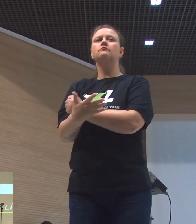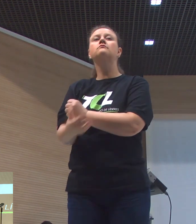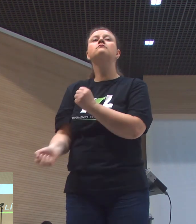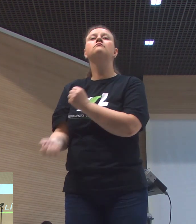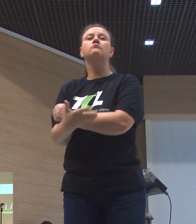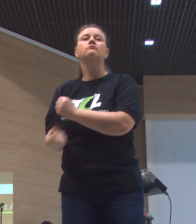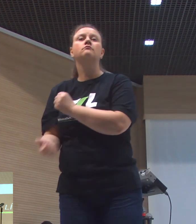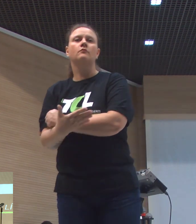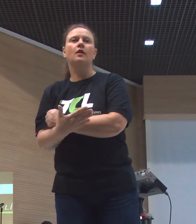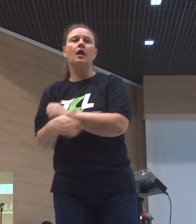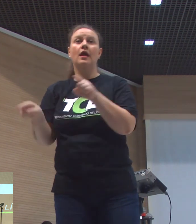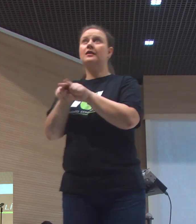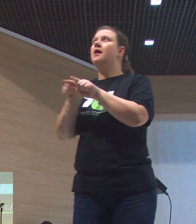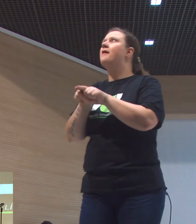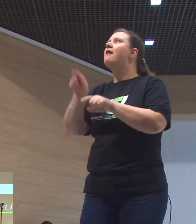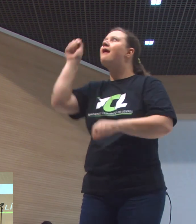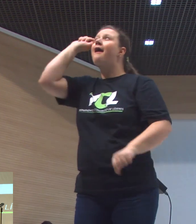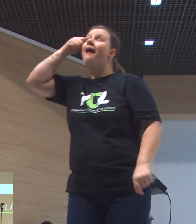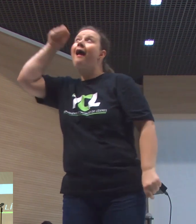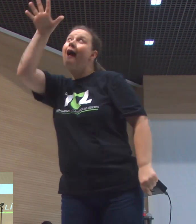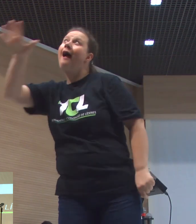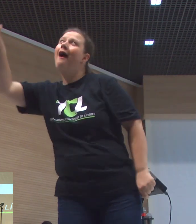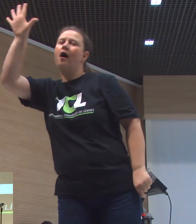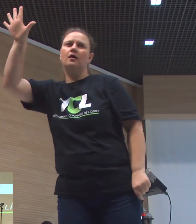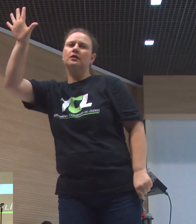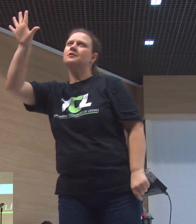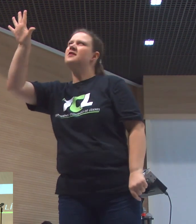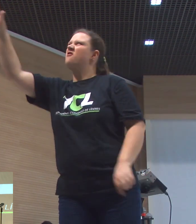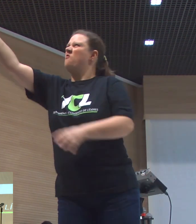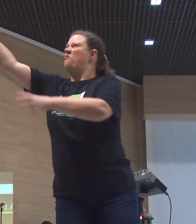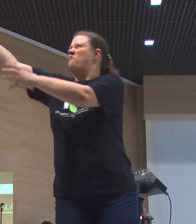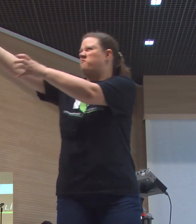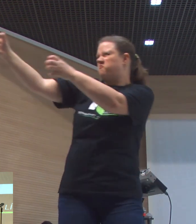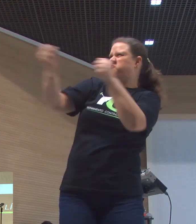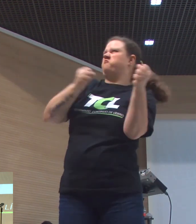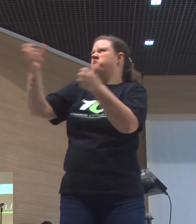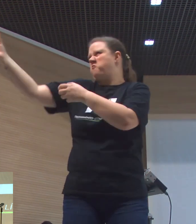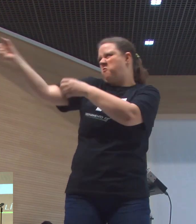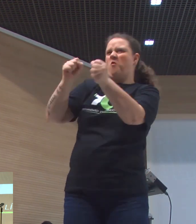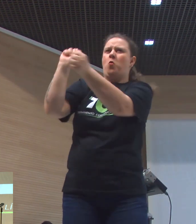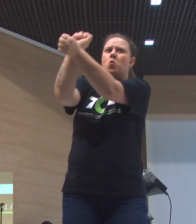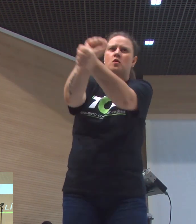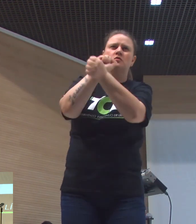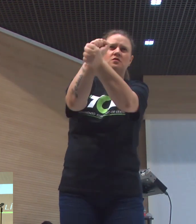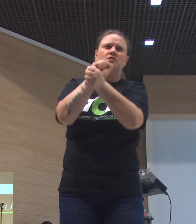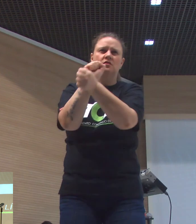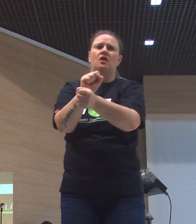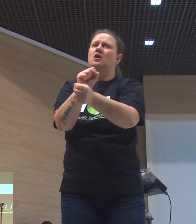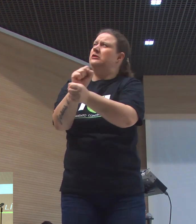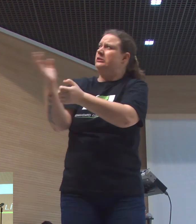buscar escravos na África e os escravizaram. Nessa cultura